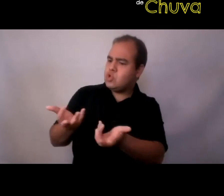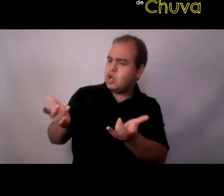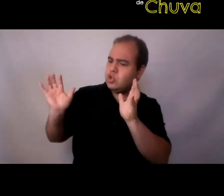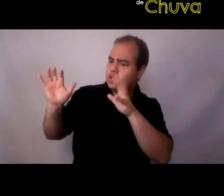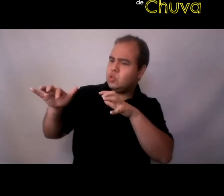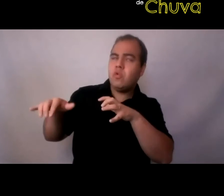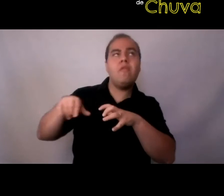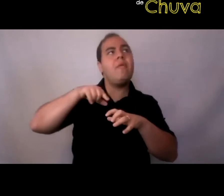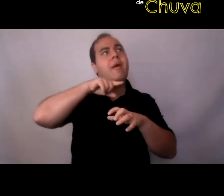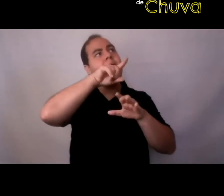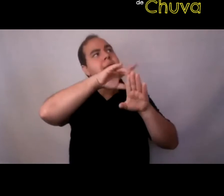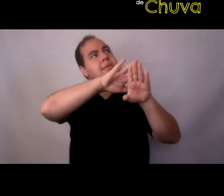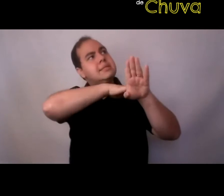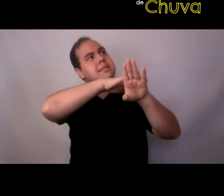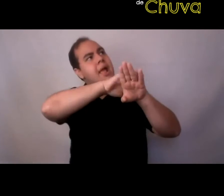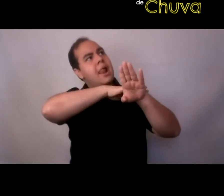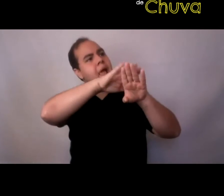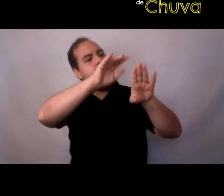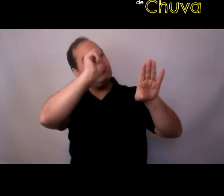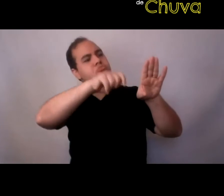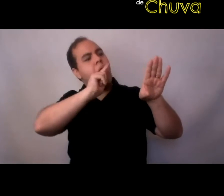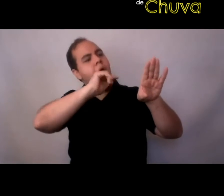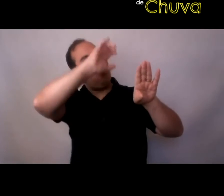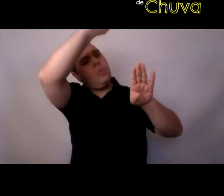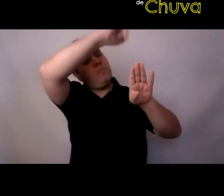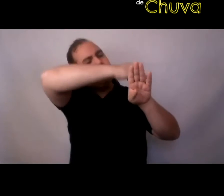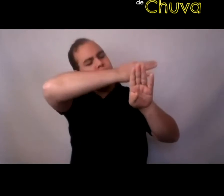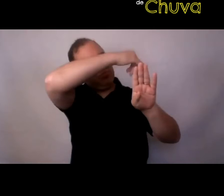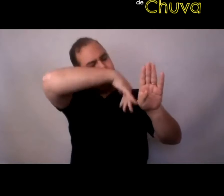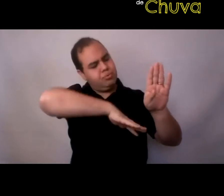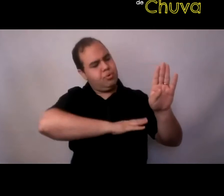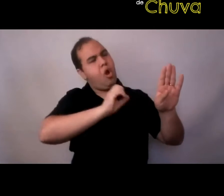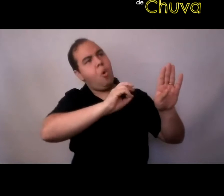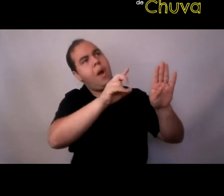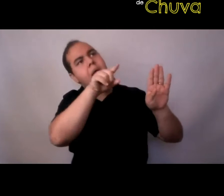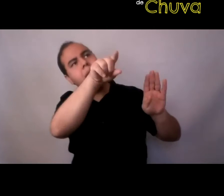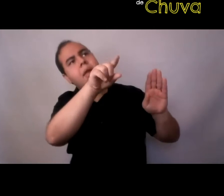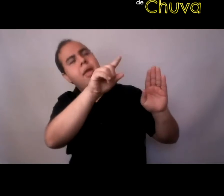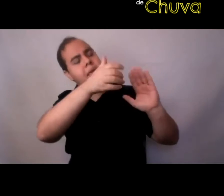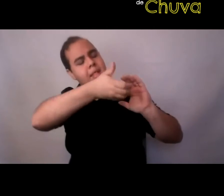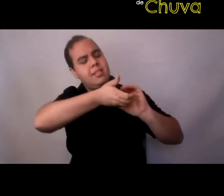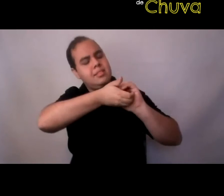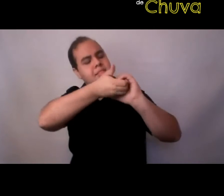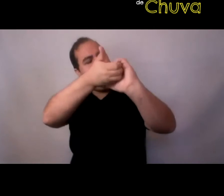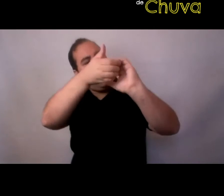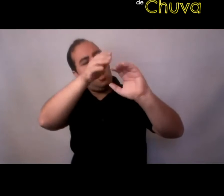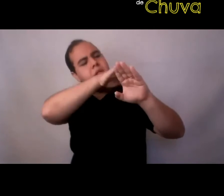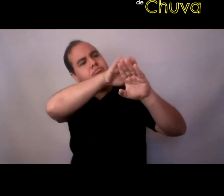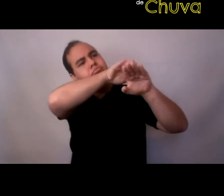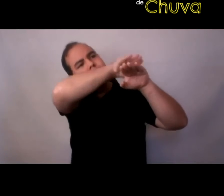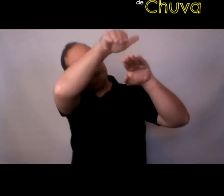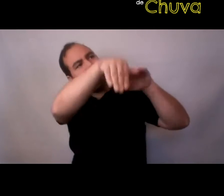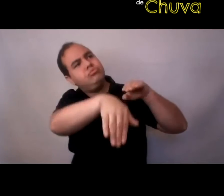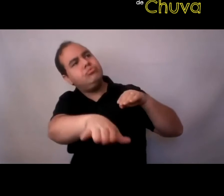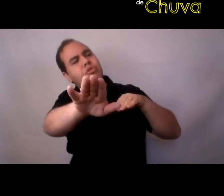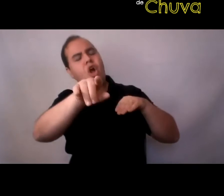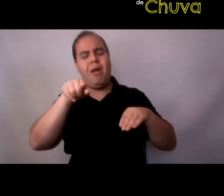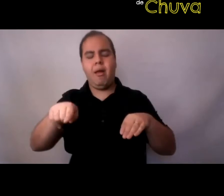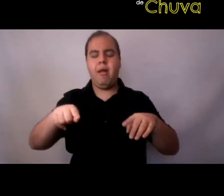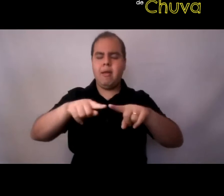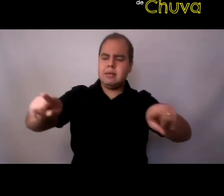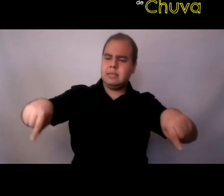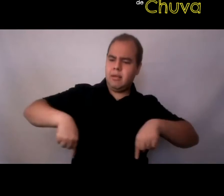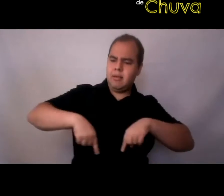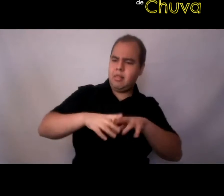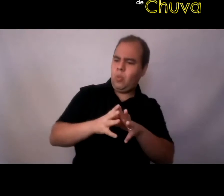telhado aqui podia jogar água para cá, ou aqueles dois telhados podiam direcionar para aquele outro espaço, esse quintal tá grande, então a